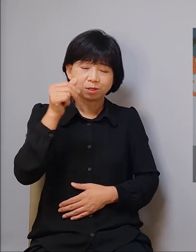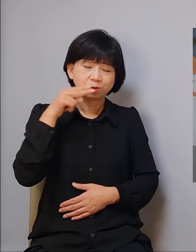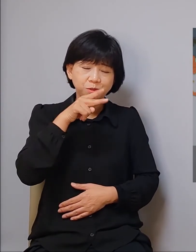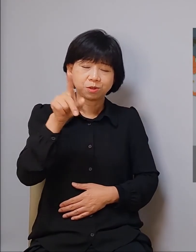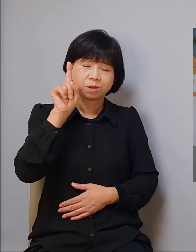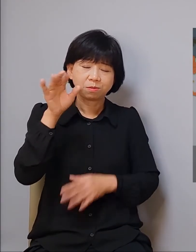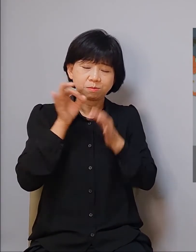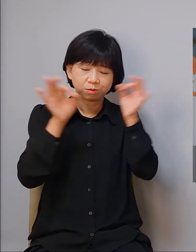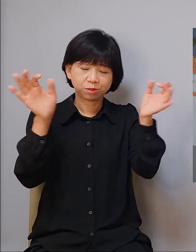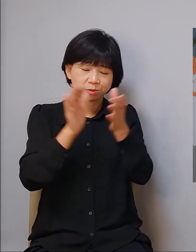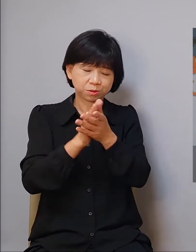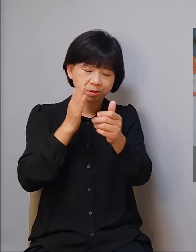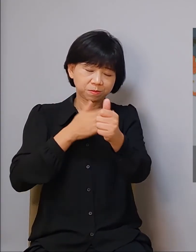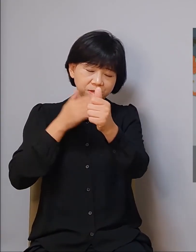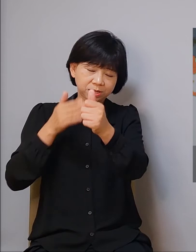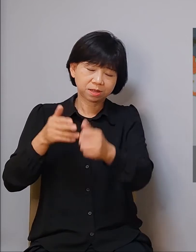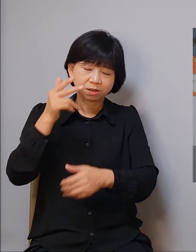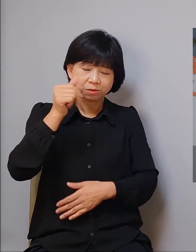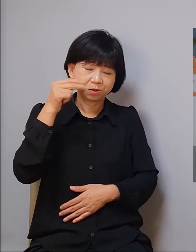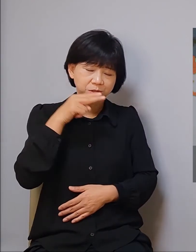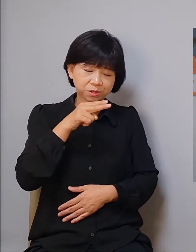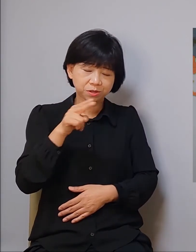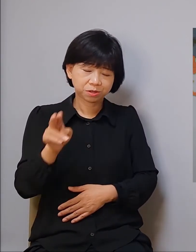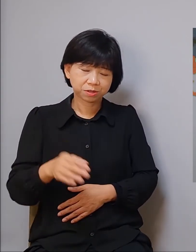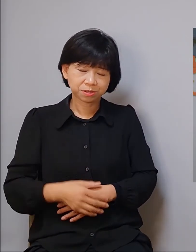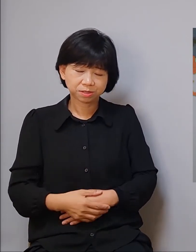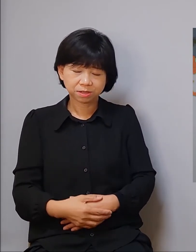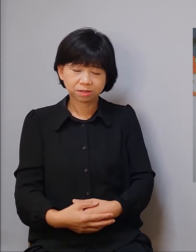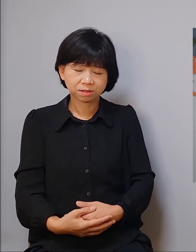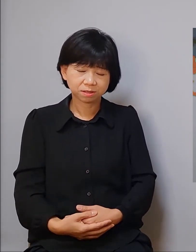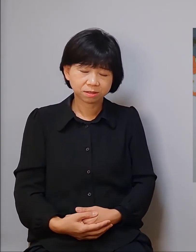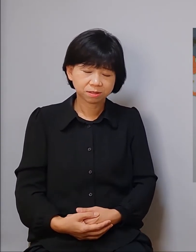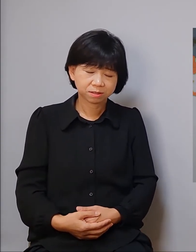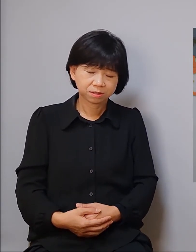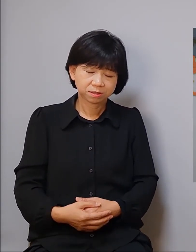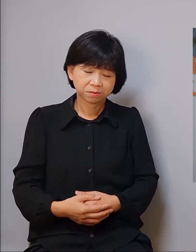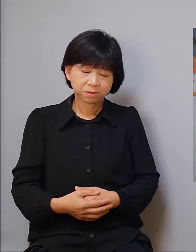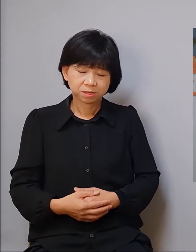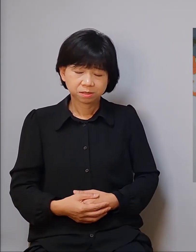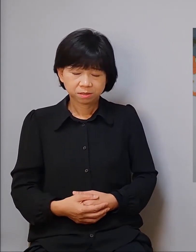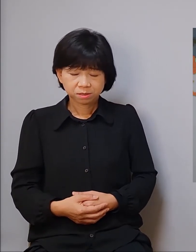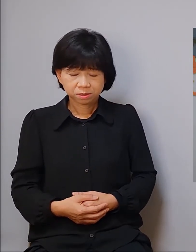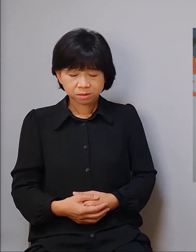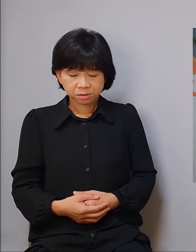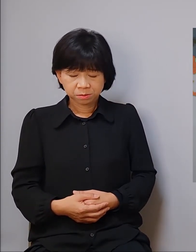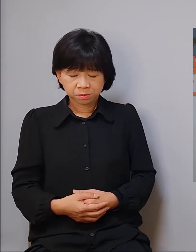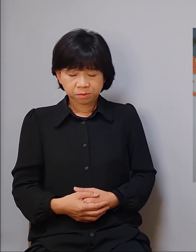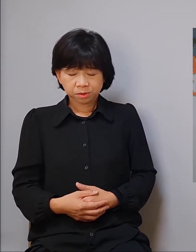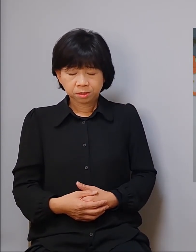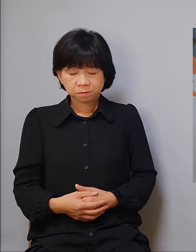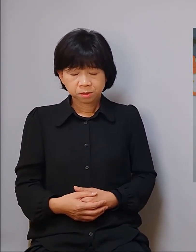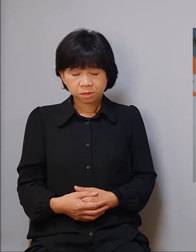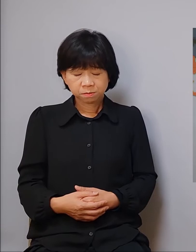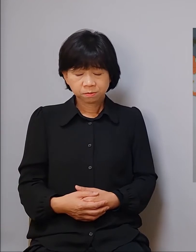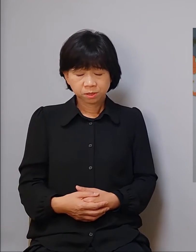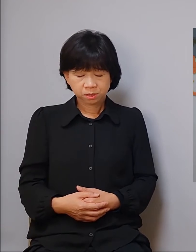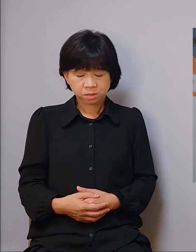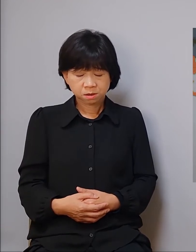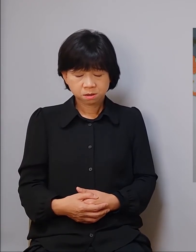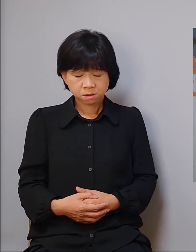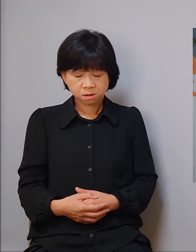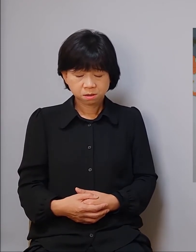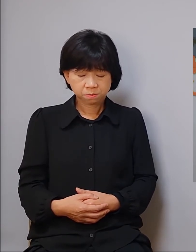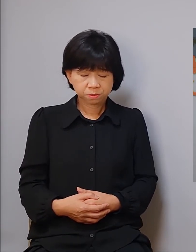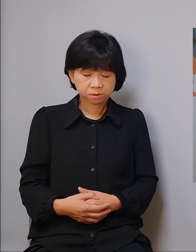부르짖고 기도합니다. 주여, 하나님 아버지, 하나님의 큰 사랑, 하나님의 큰 하나님께 감사할 것밖에